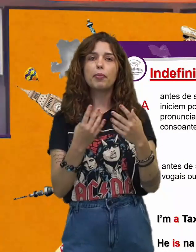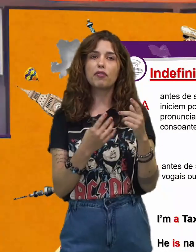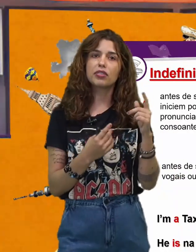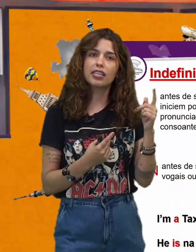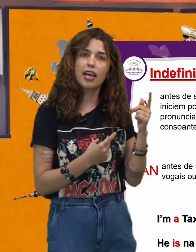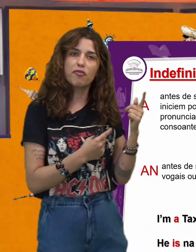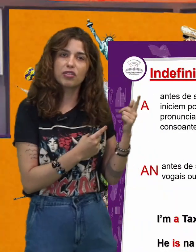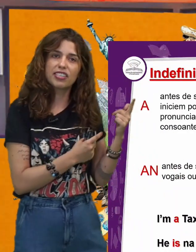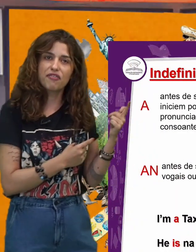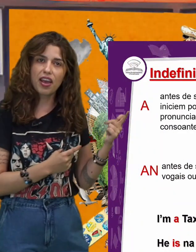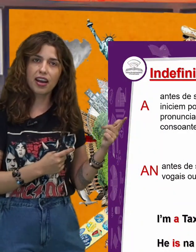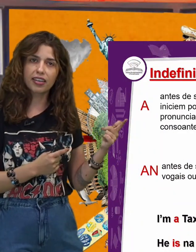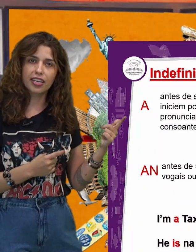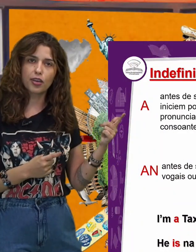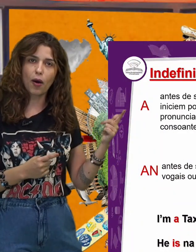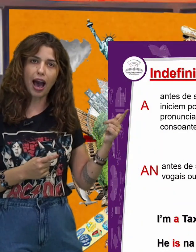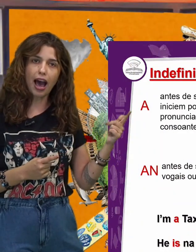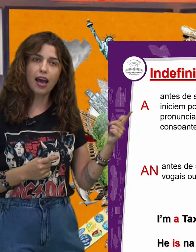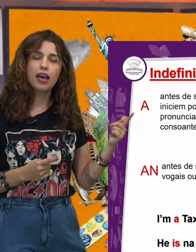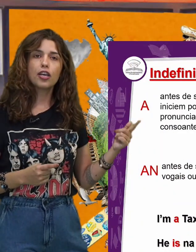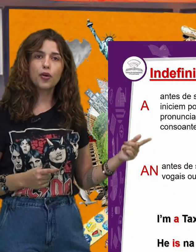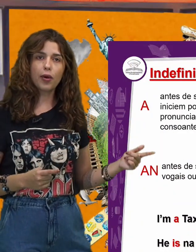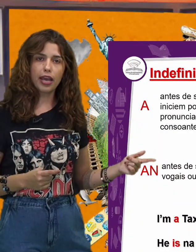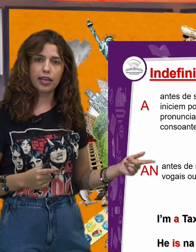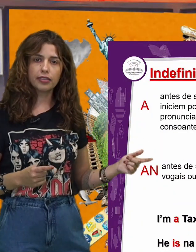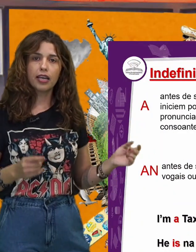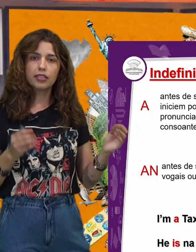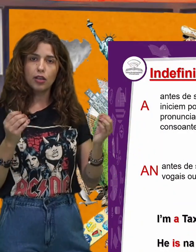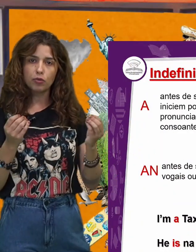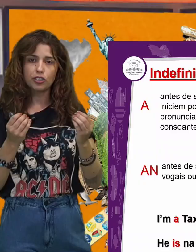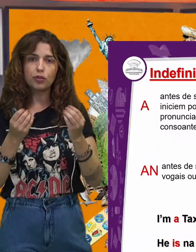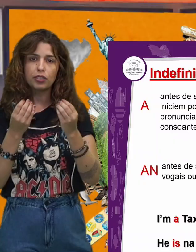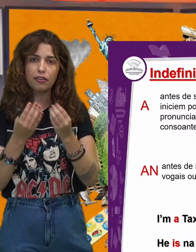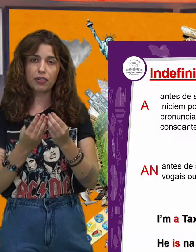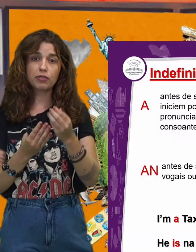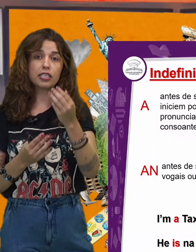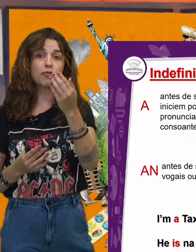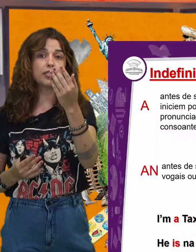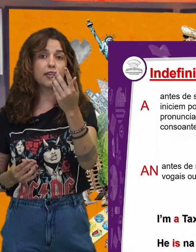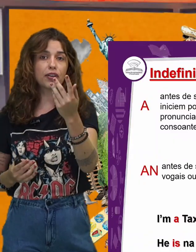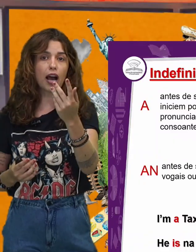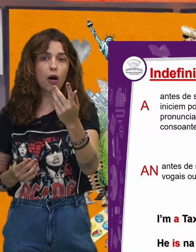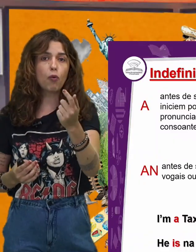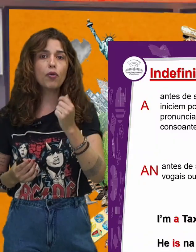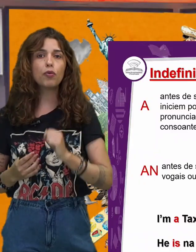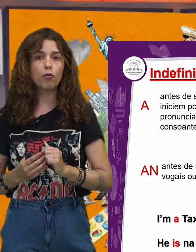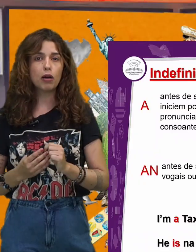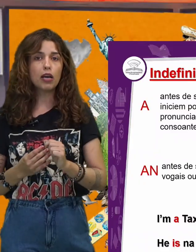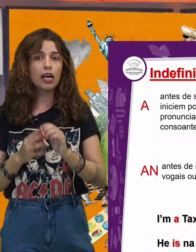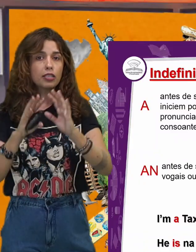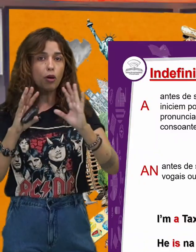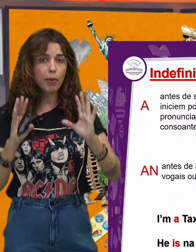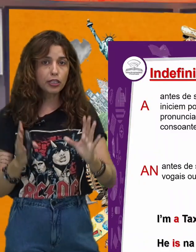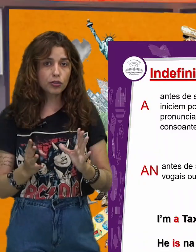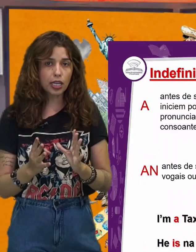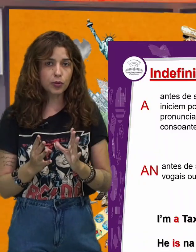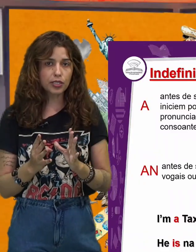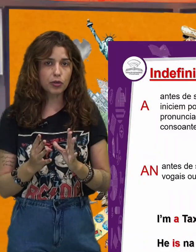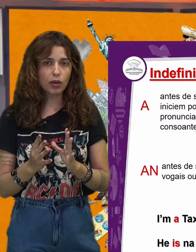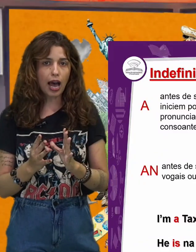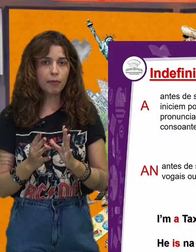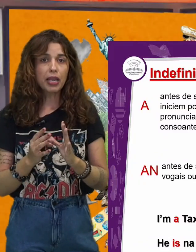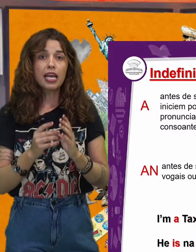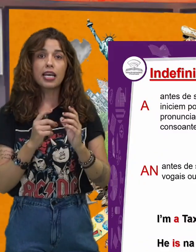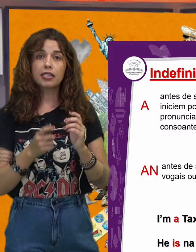comigo, vem para você vê aqui que o a e o an são os artigos indefinidos, eles vão significar um e uma, somente usado